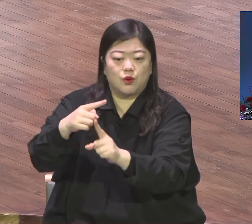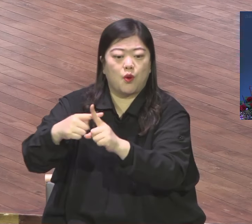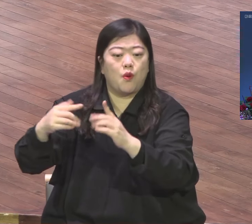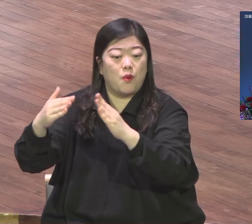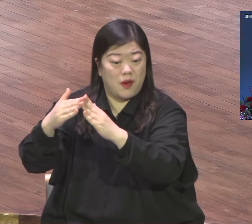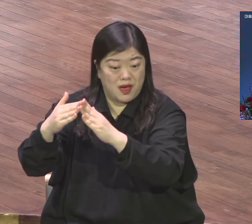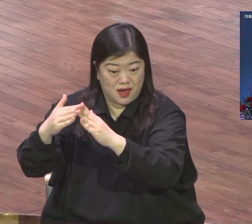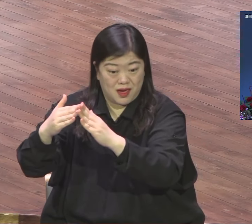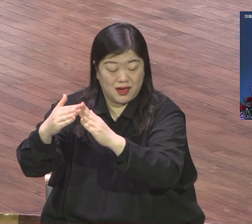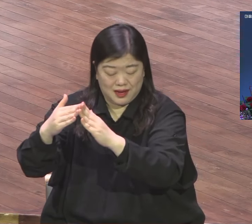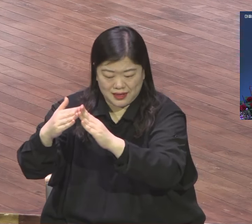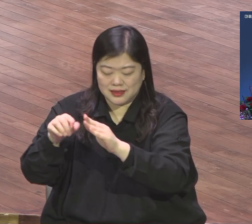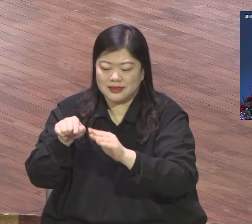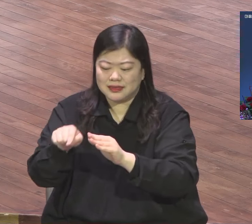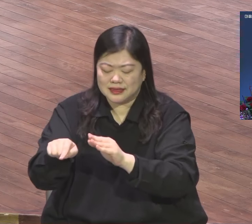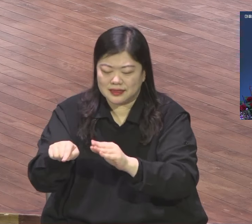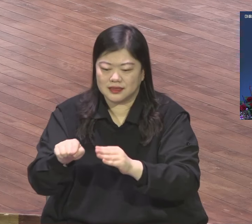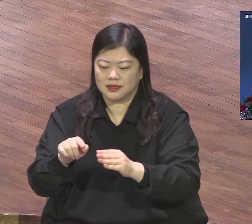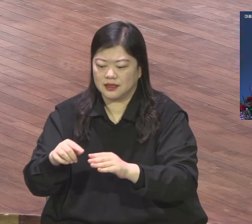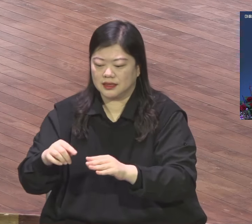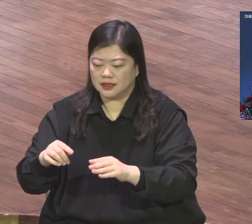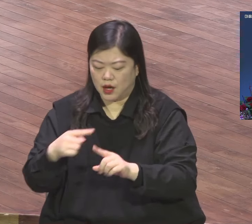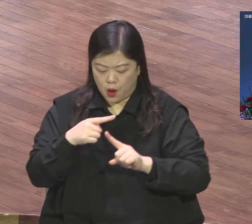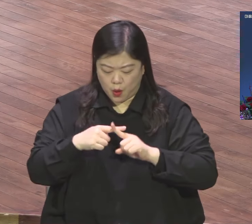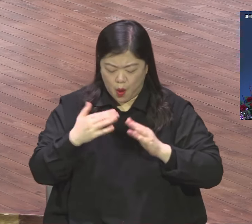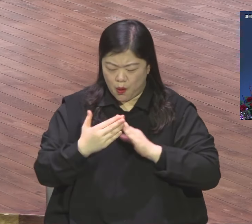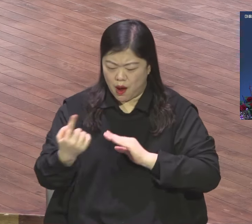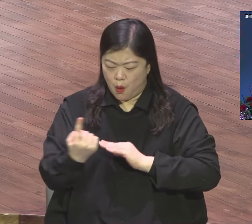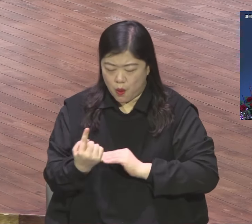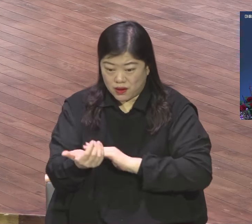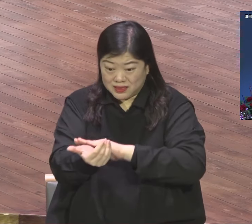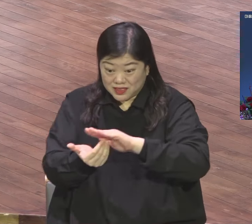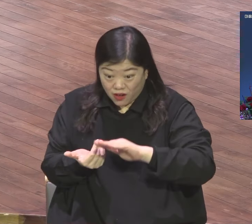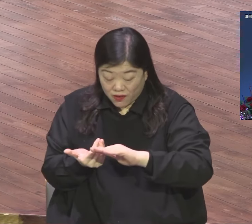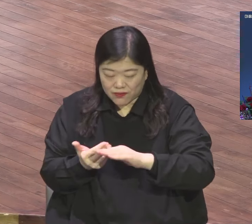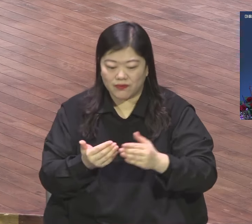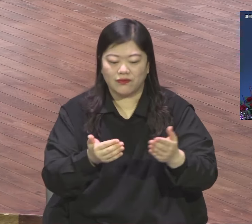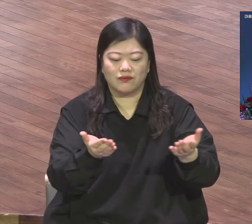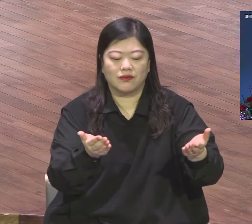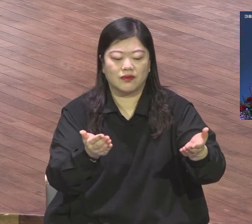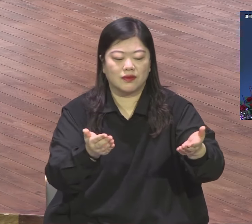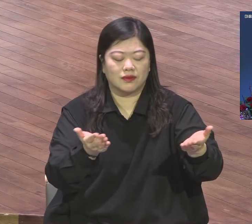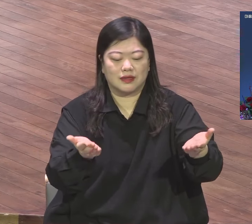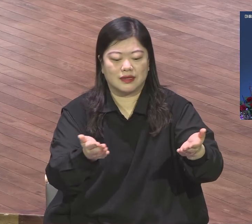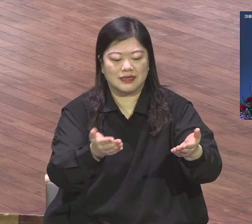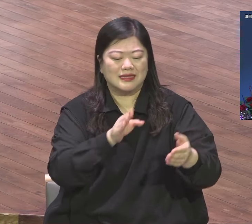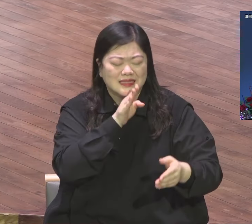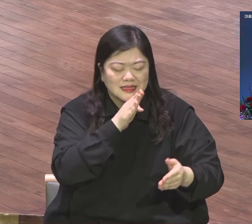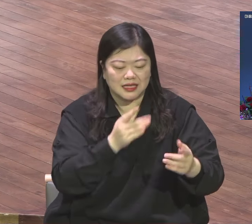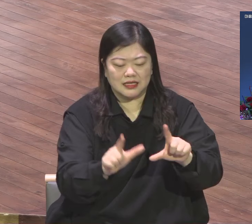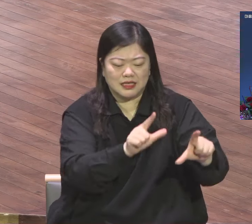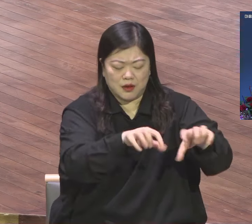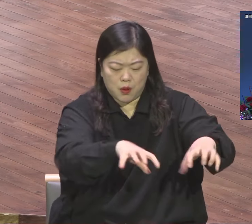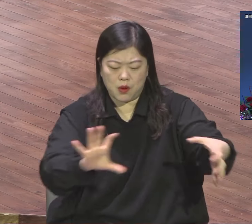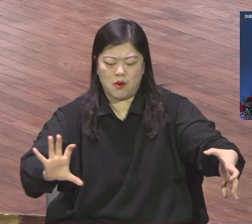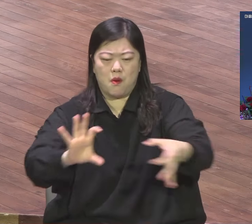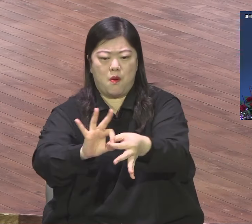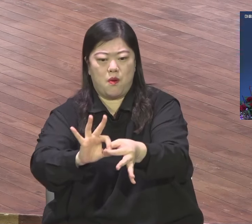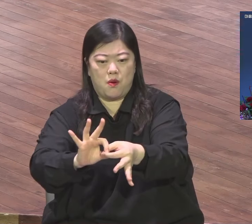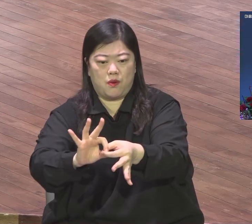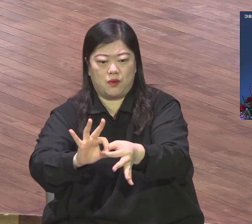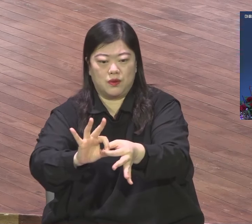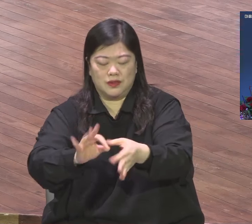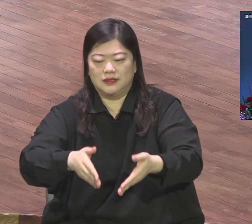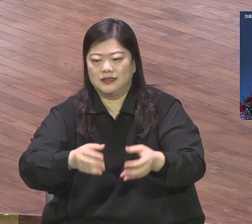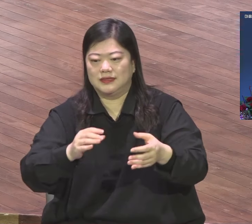위해서 설립한 전문 교회입니다. 발산역 NC 백화점 바로 옆에 위치하고 있어서